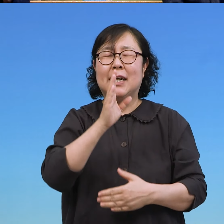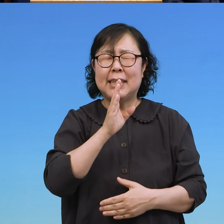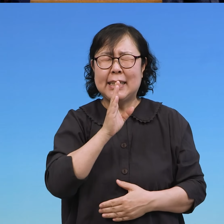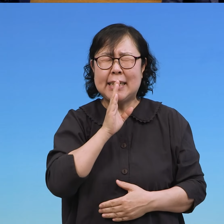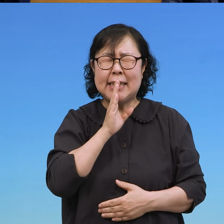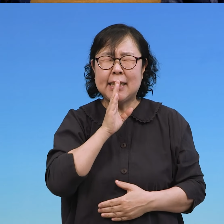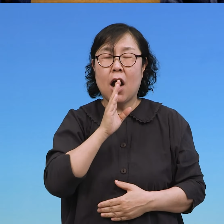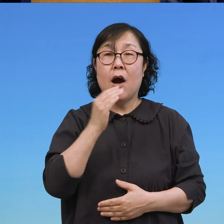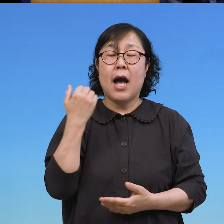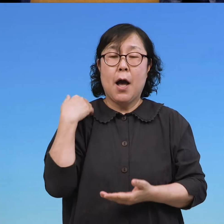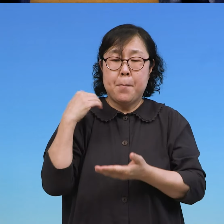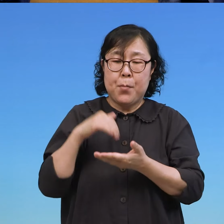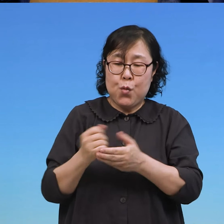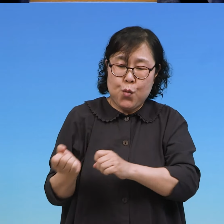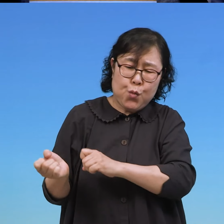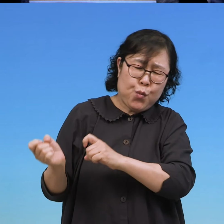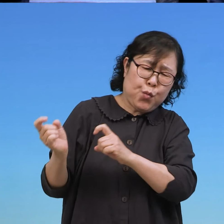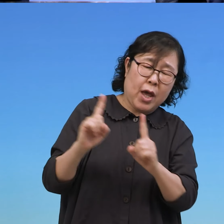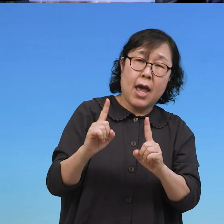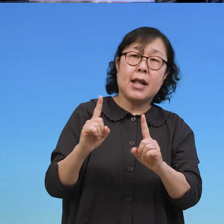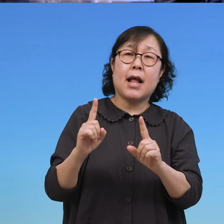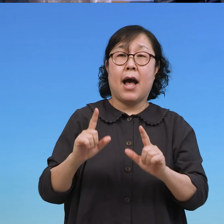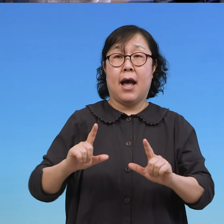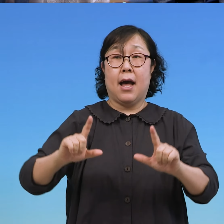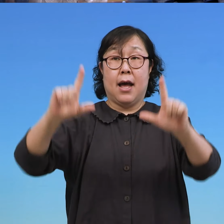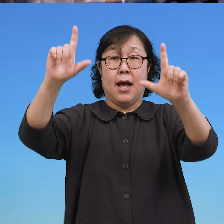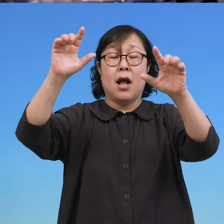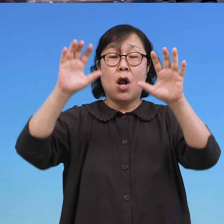진정한 부흥의 날